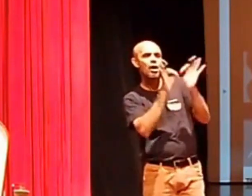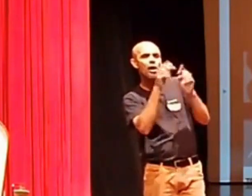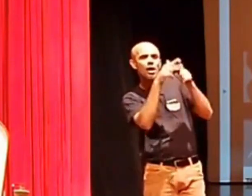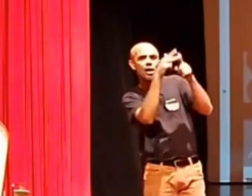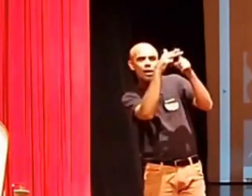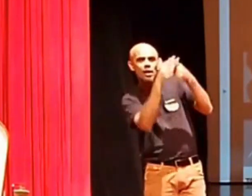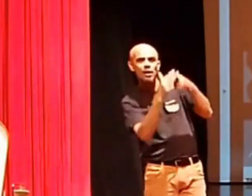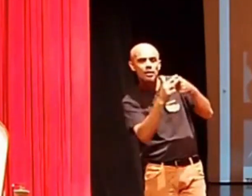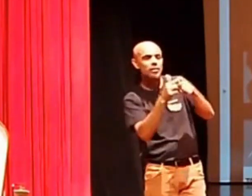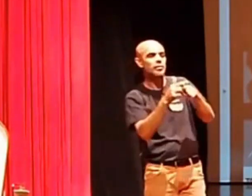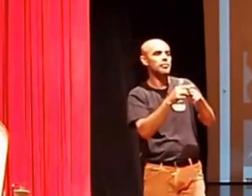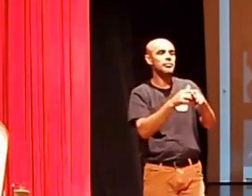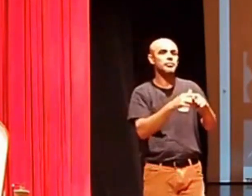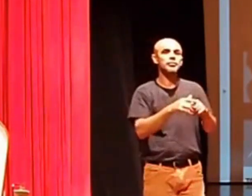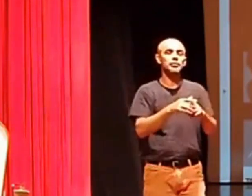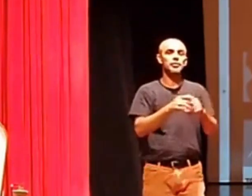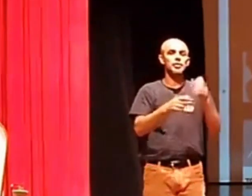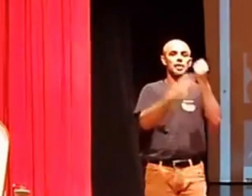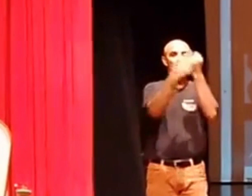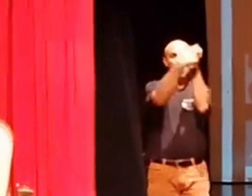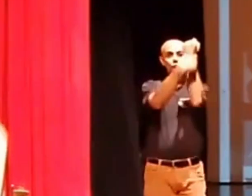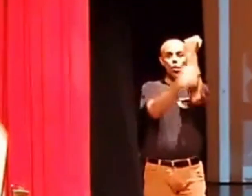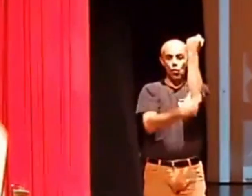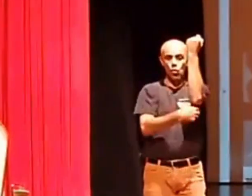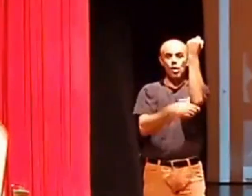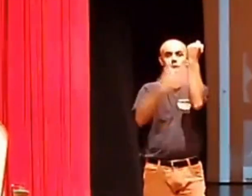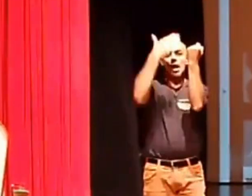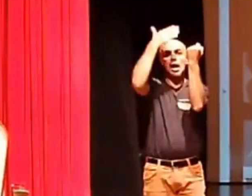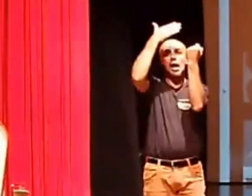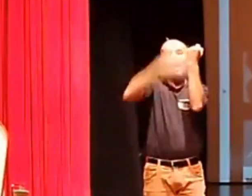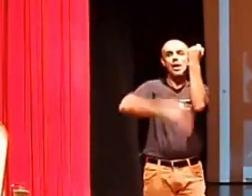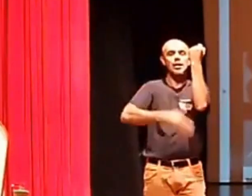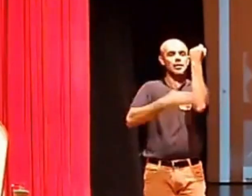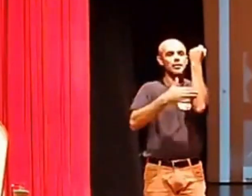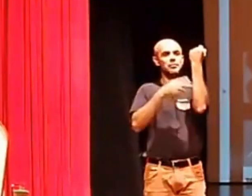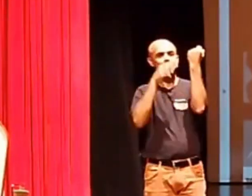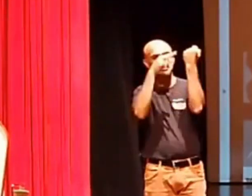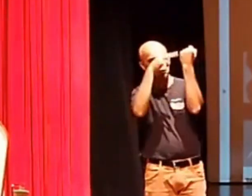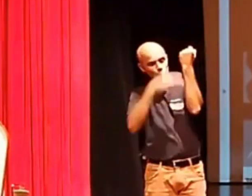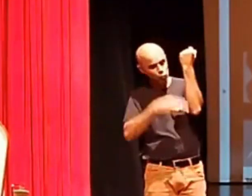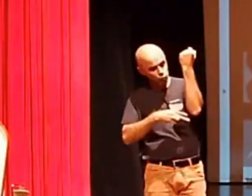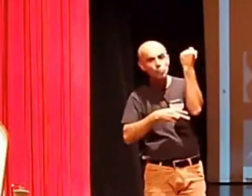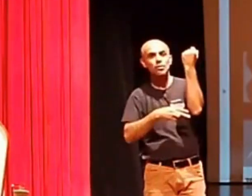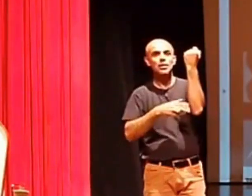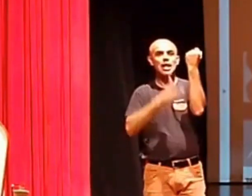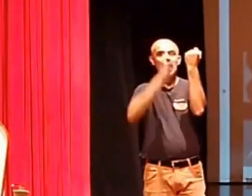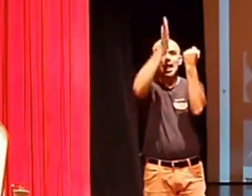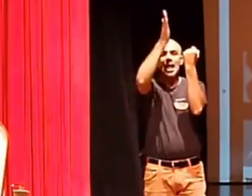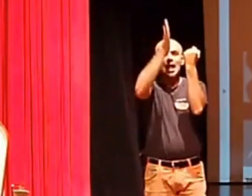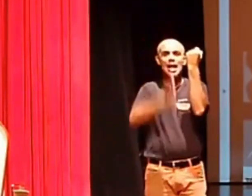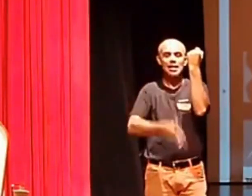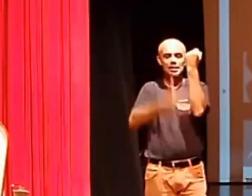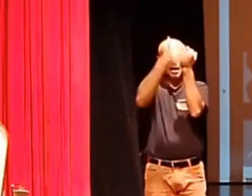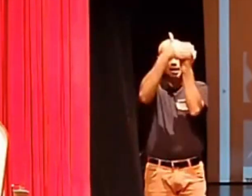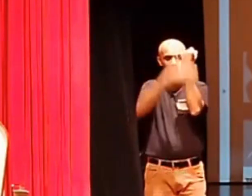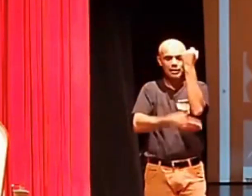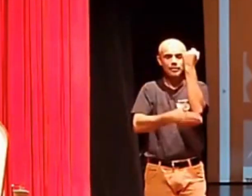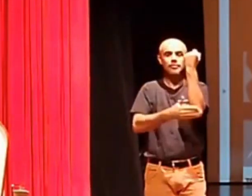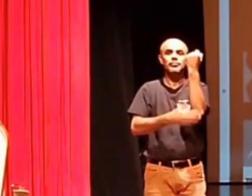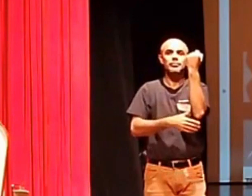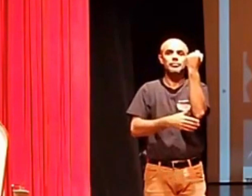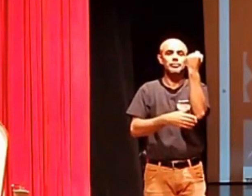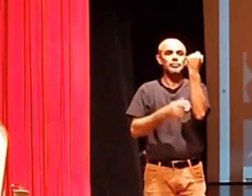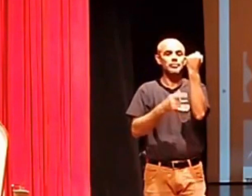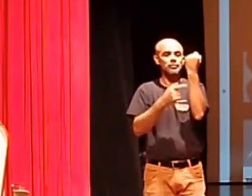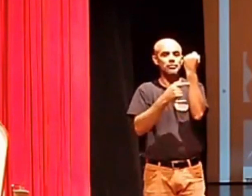ali. A coluna fica reta, você não visualiza curva nenhuma, fica totalmente reta, tá? Ali é